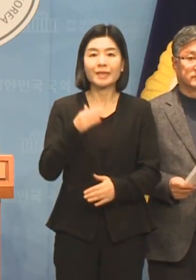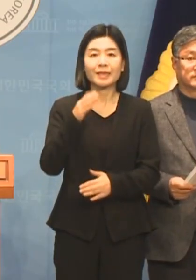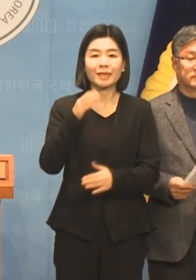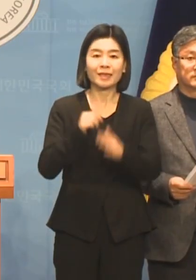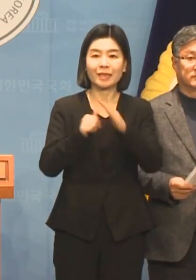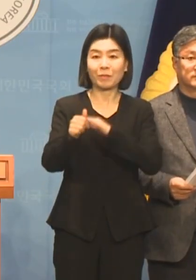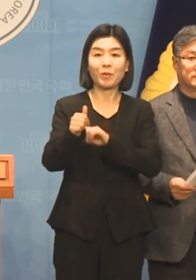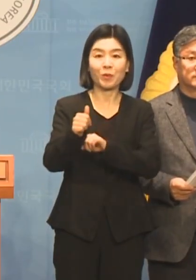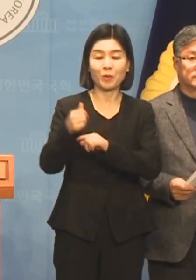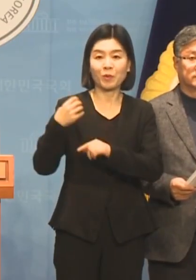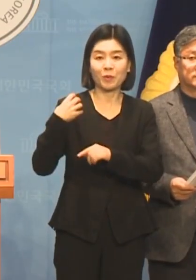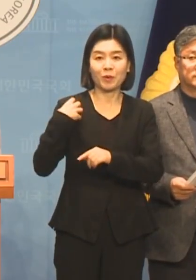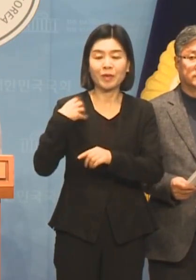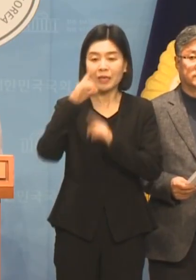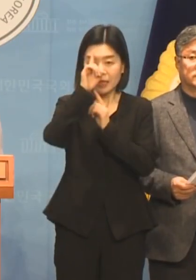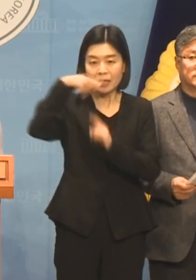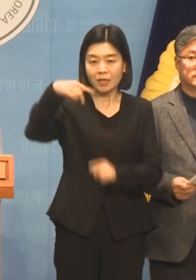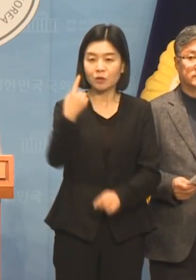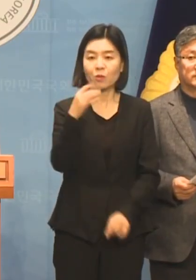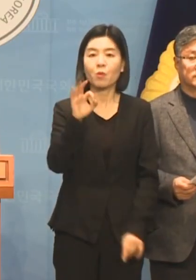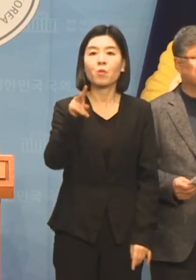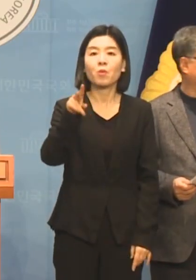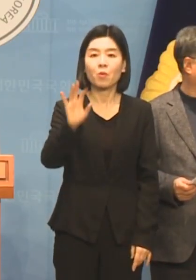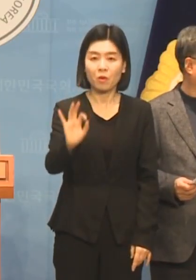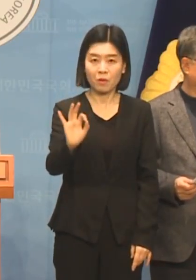의원이신 이소영 의원님 모셨습니다.